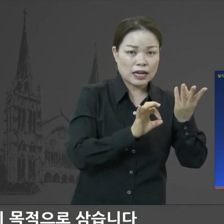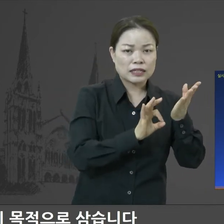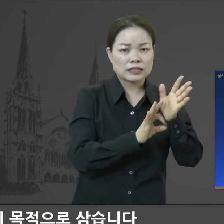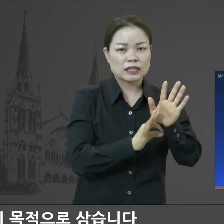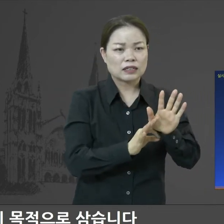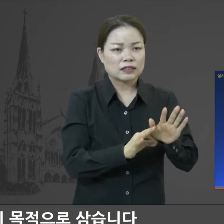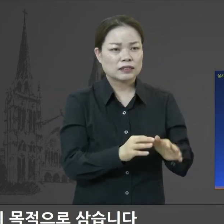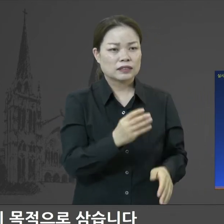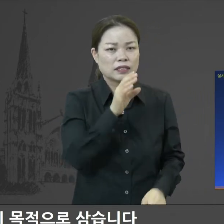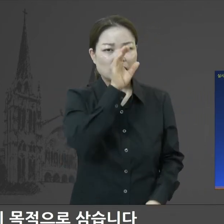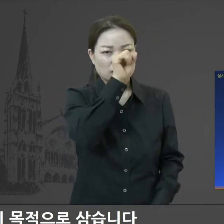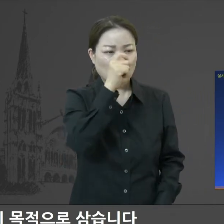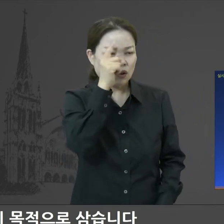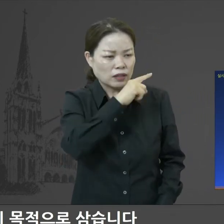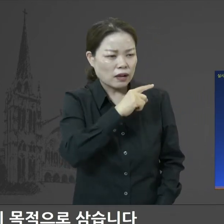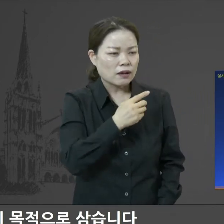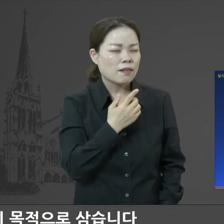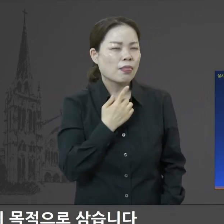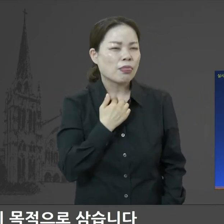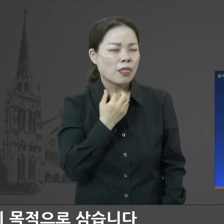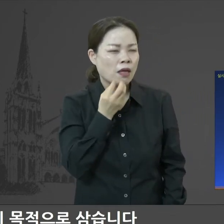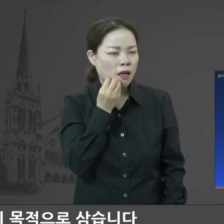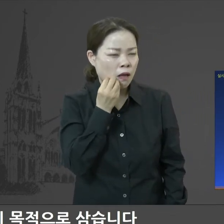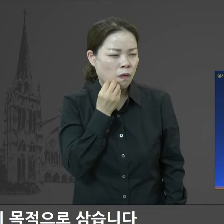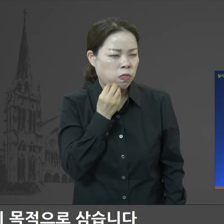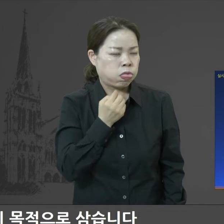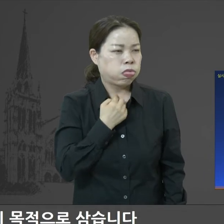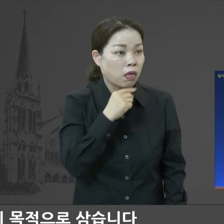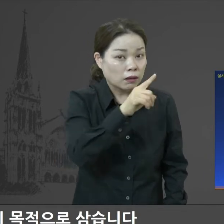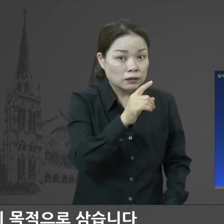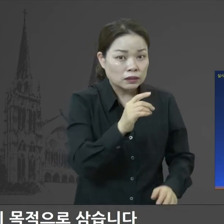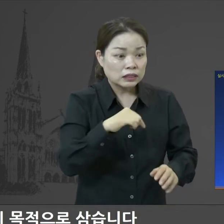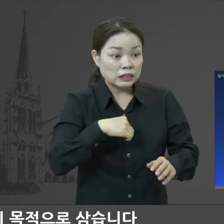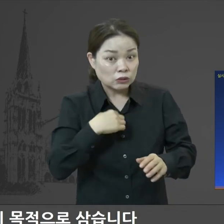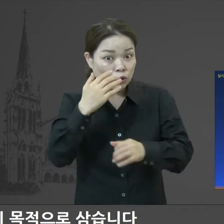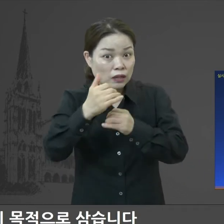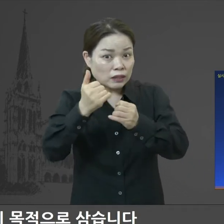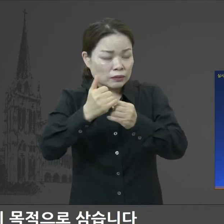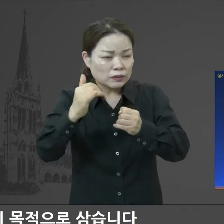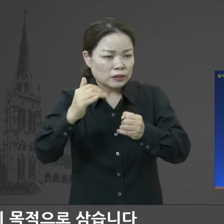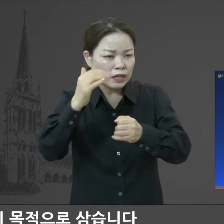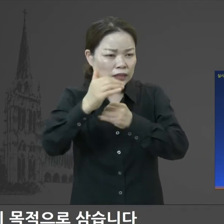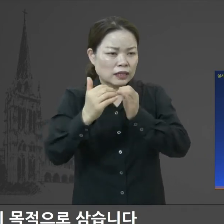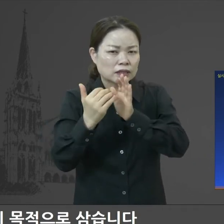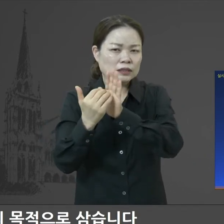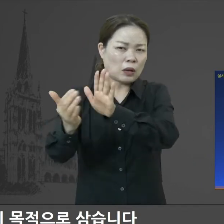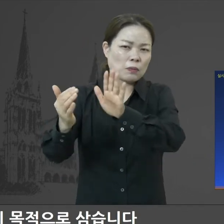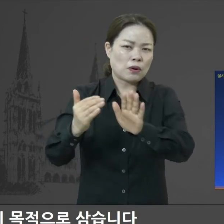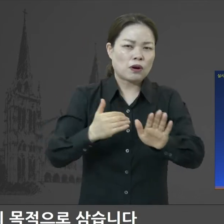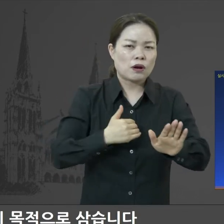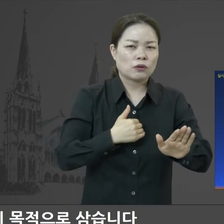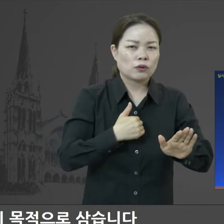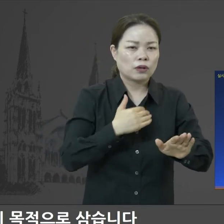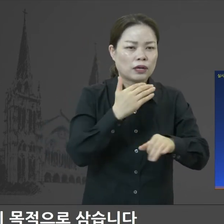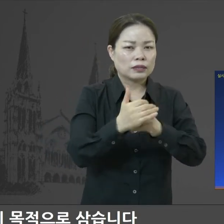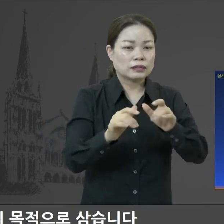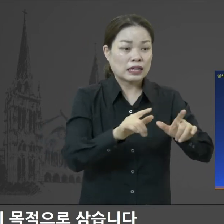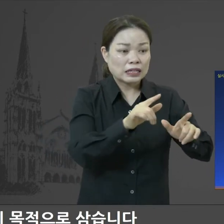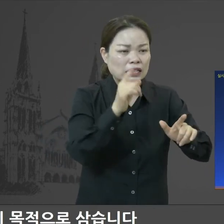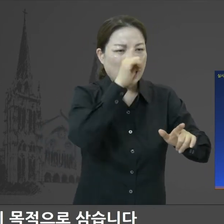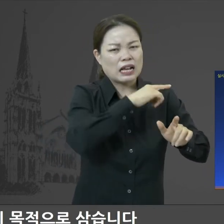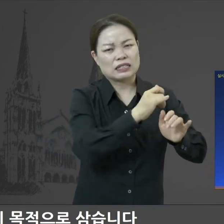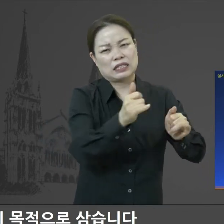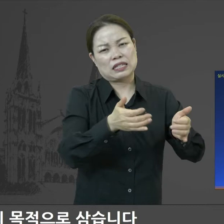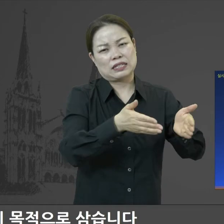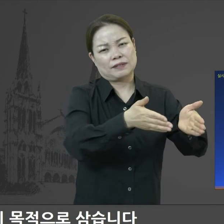선악과를 탐했던 인간들처럼 스스로 하나님이 되어서 하나님을 거부하고 자기 생각대로 살아가는 자가 바로